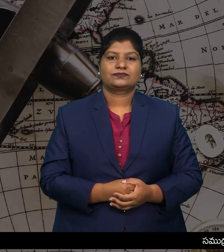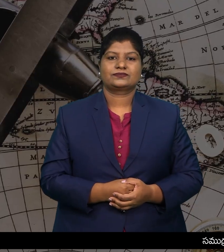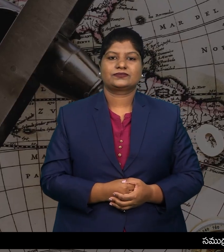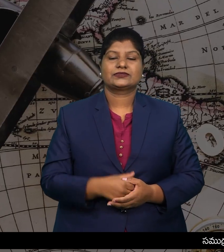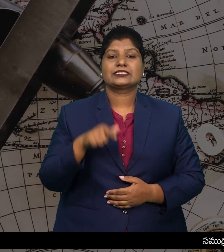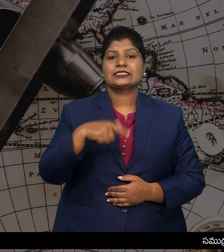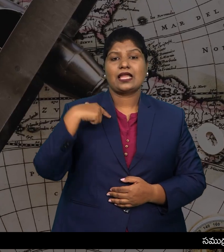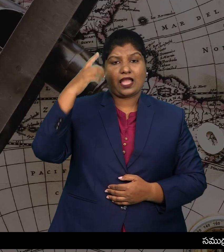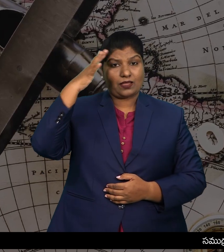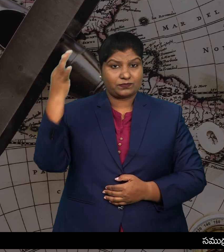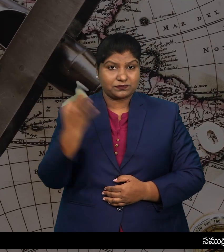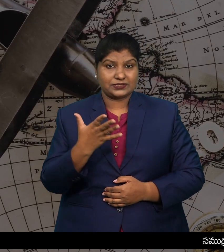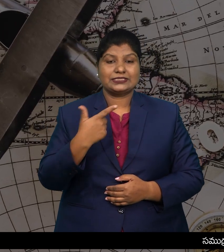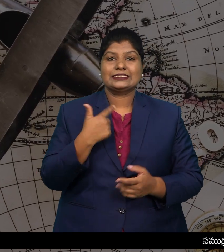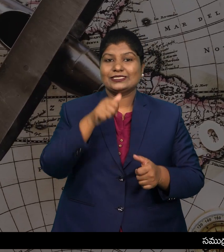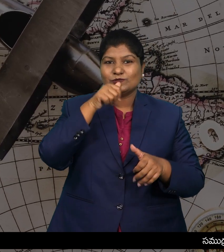సముద్ర మార్గాల ఆవిష్కరణ.